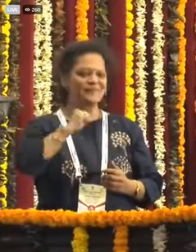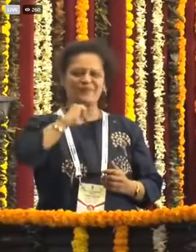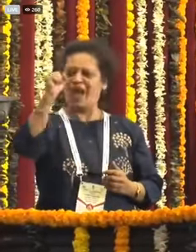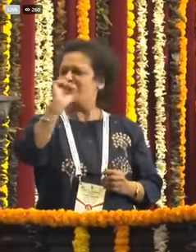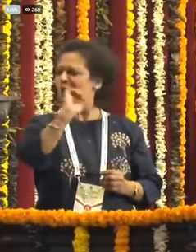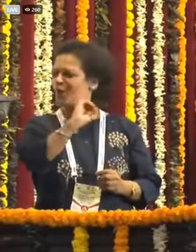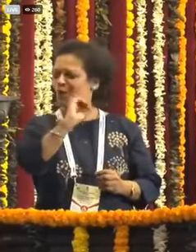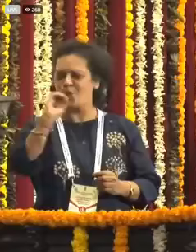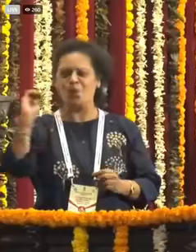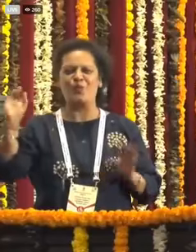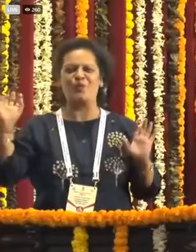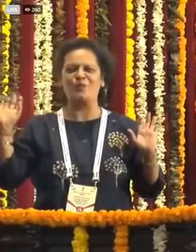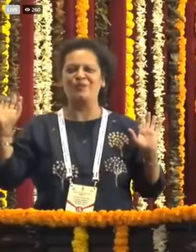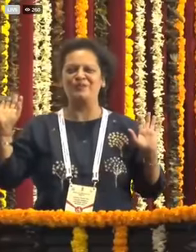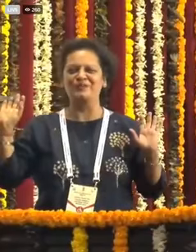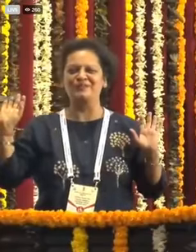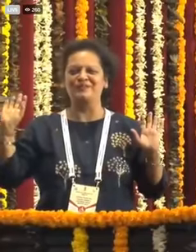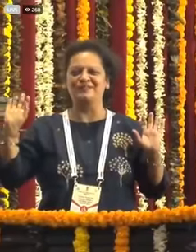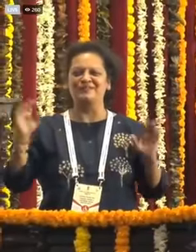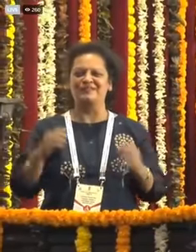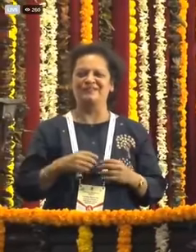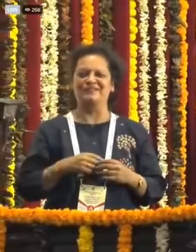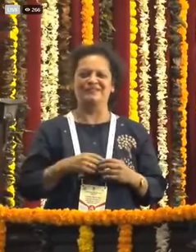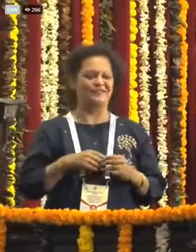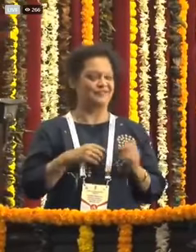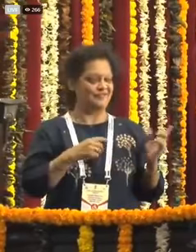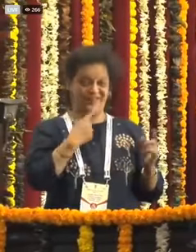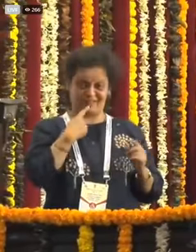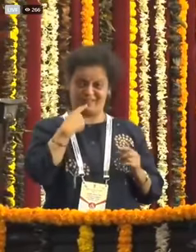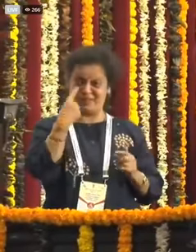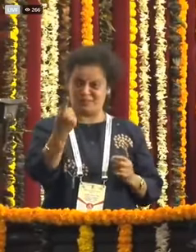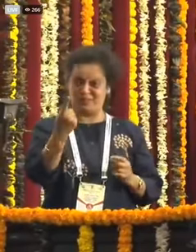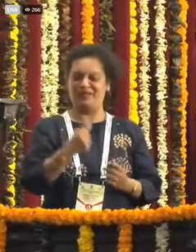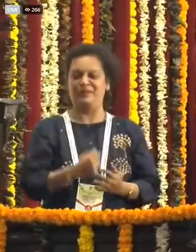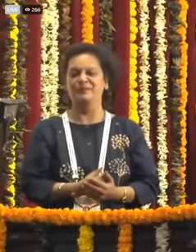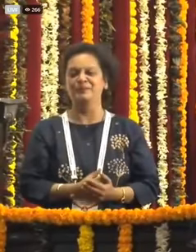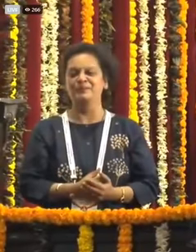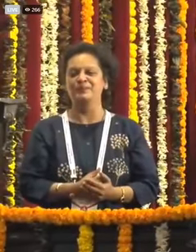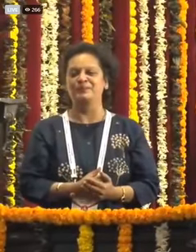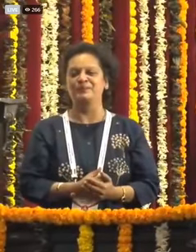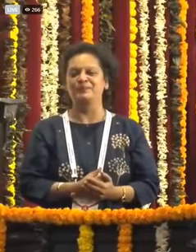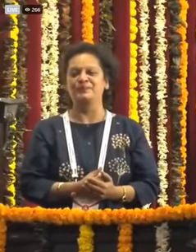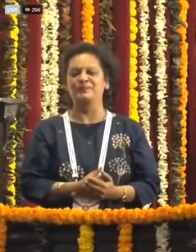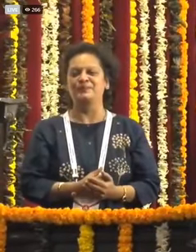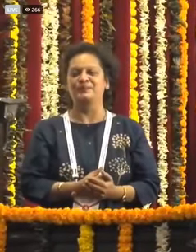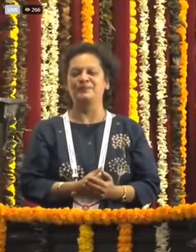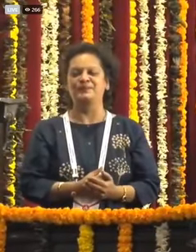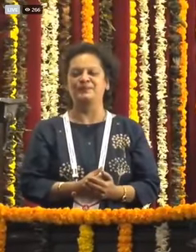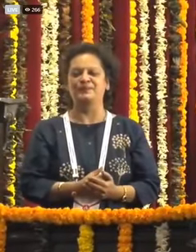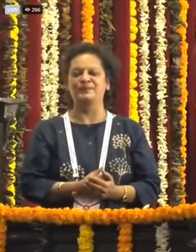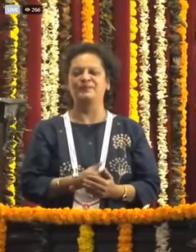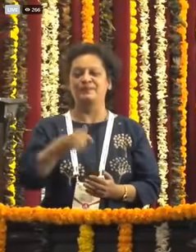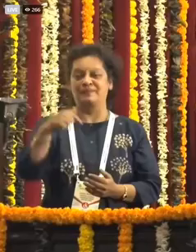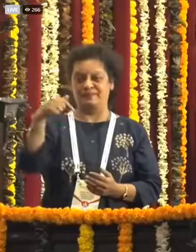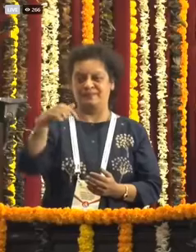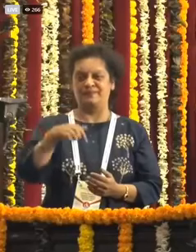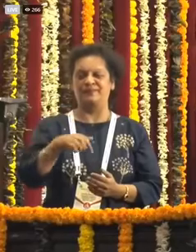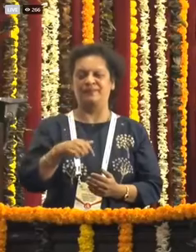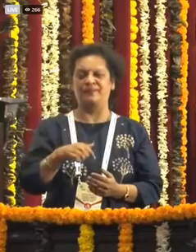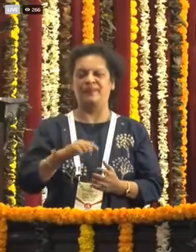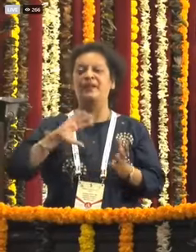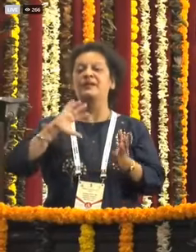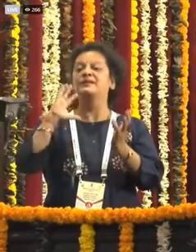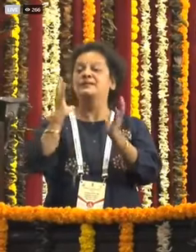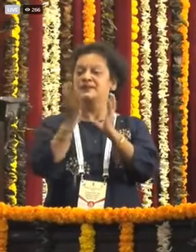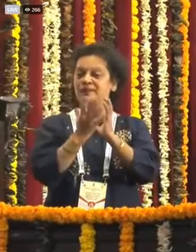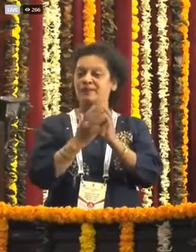लागलं नाही तुम्ही आपल्या भाषणामध्ये सांगितलं आणि म्हणून या